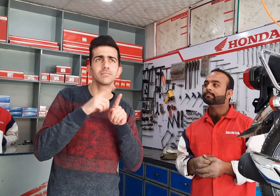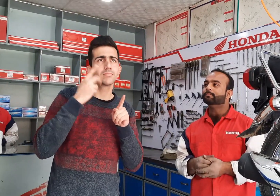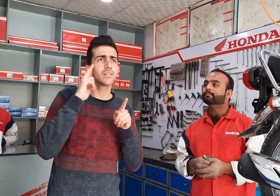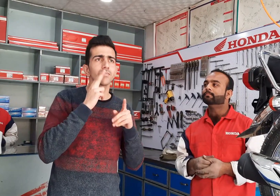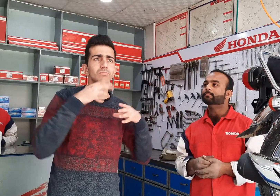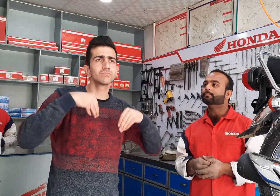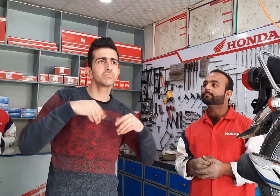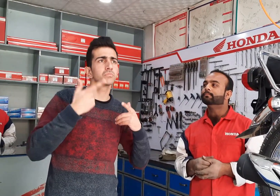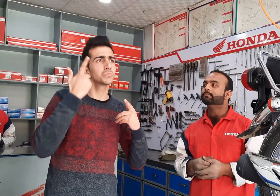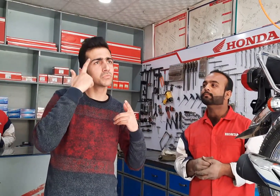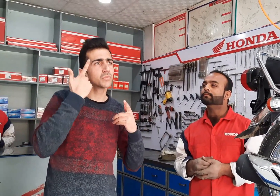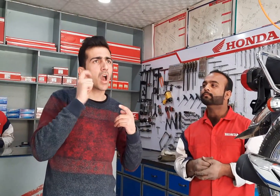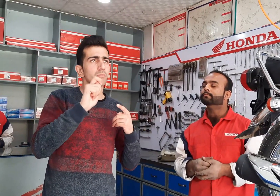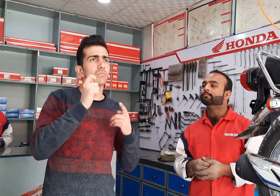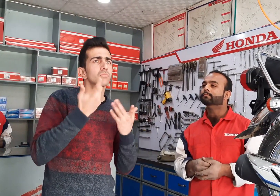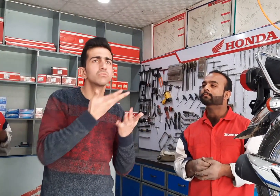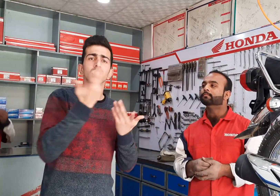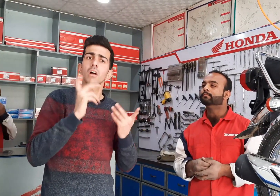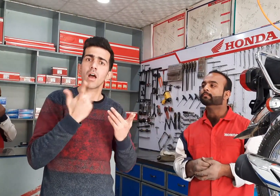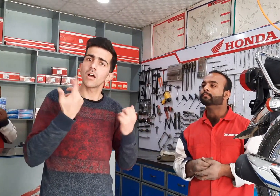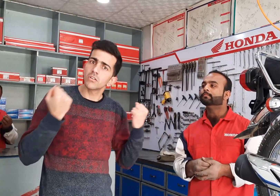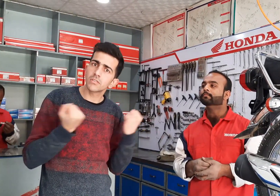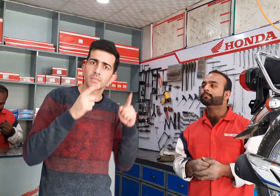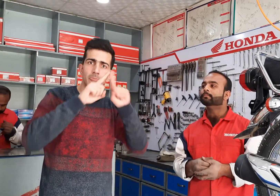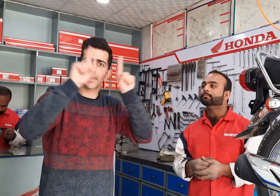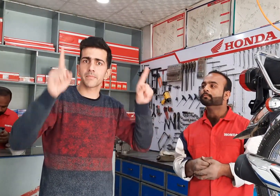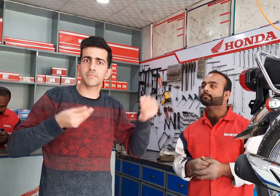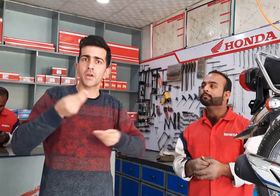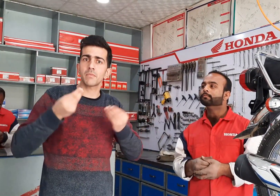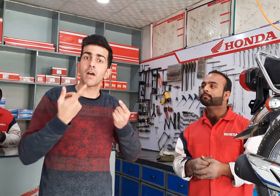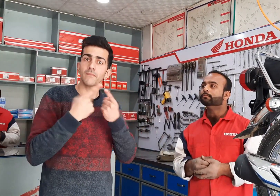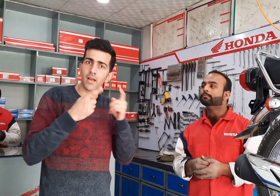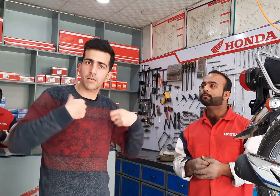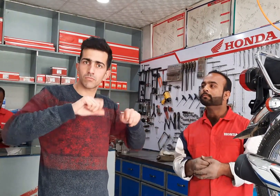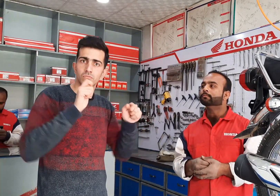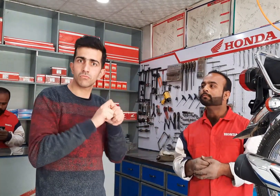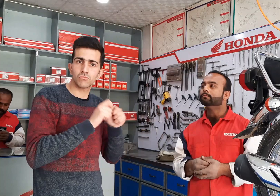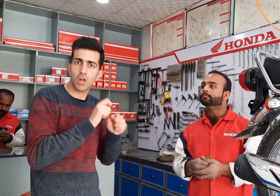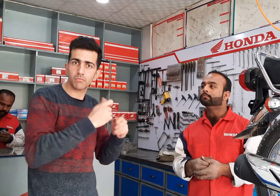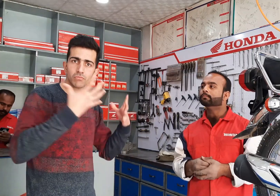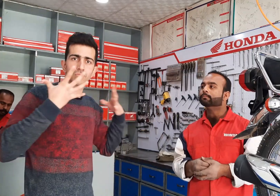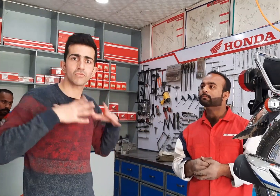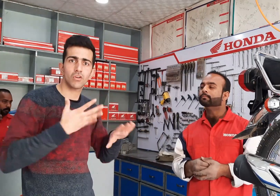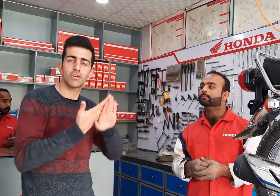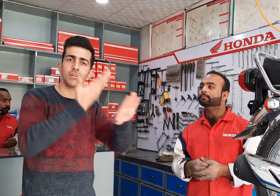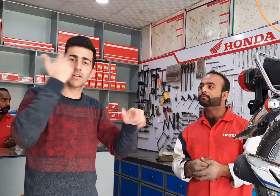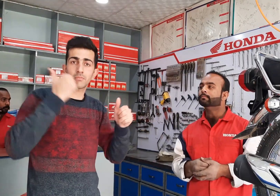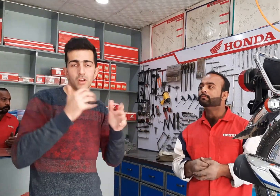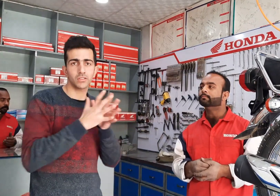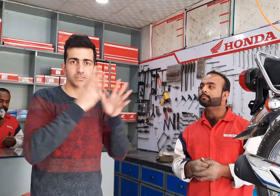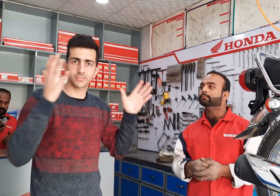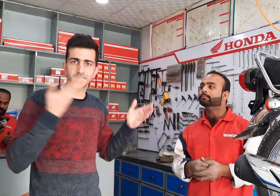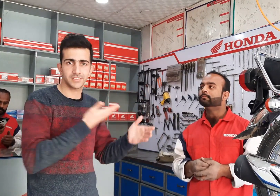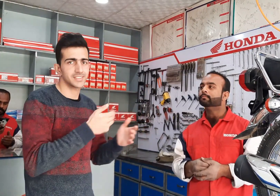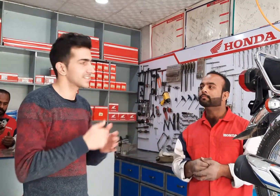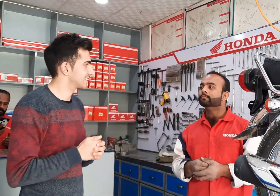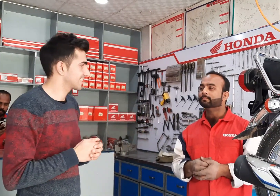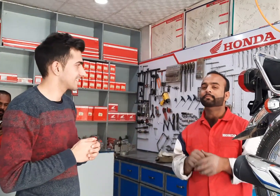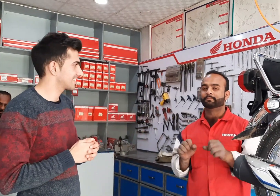ورکنگ ہے جو ڈیپ لوگ گھر میں آرام سے بیٹھے ہوئے کہ بیٹھ کے جاب مل جائے گی تو اس سے سیکھیں اس نے ہنر سیکھا